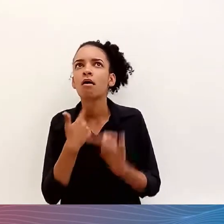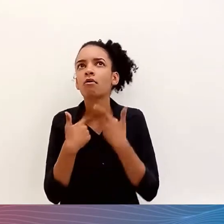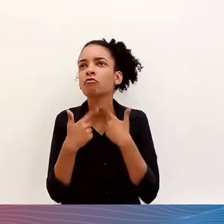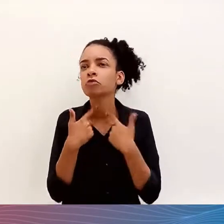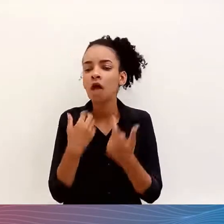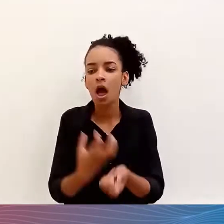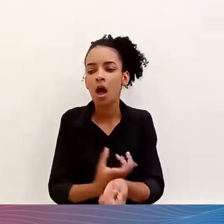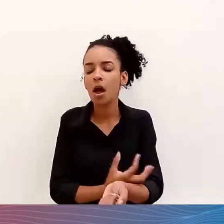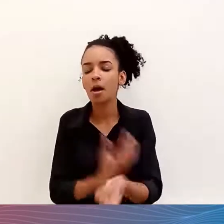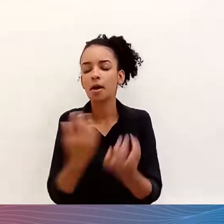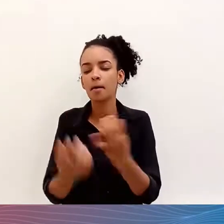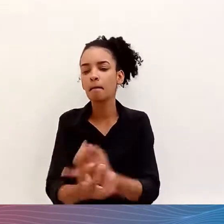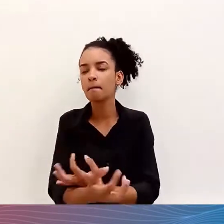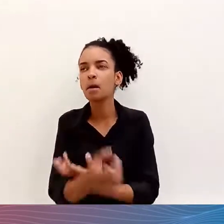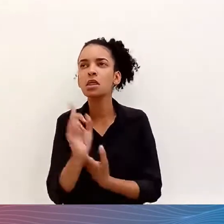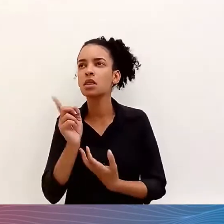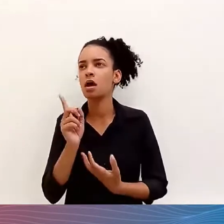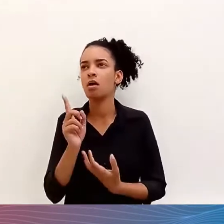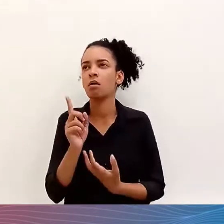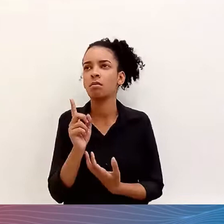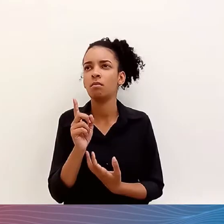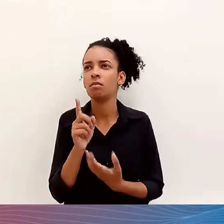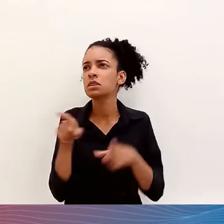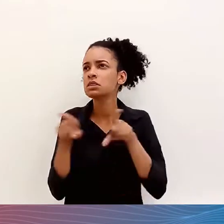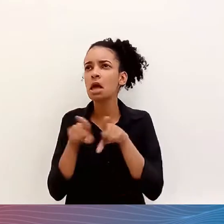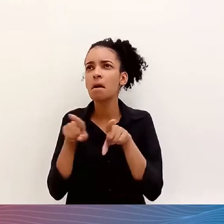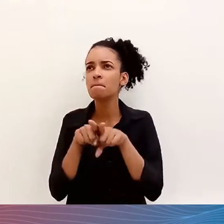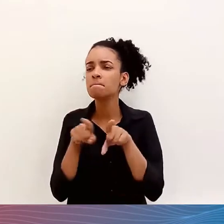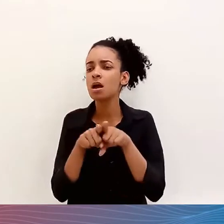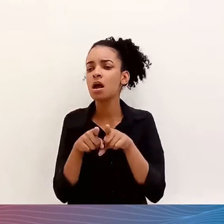Muito menos das minhas decisões.